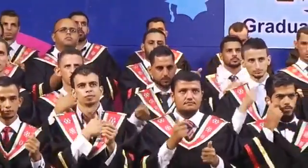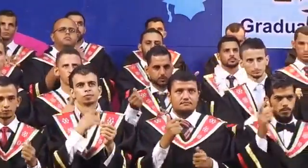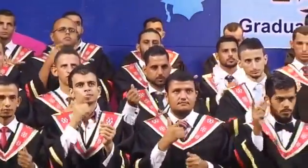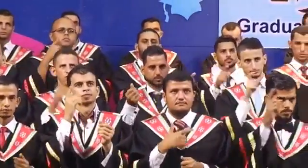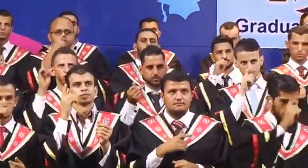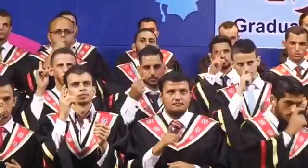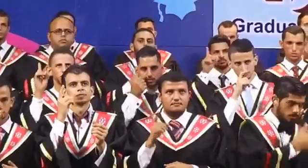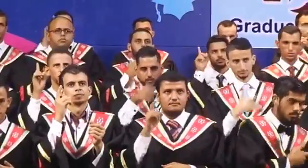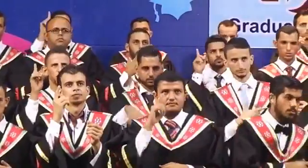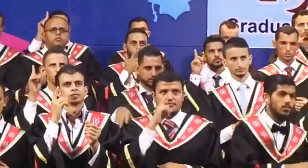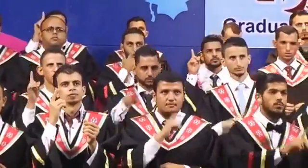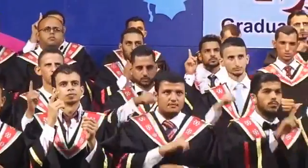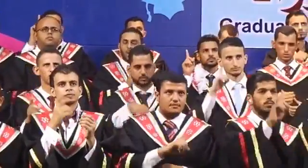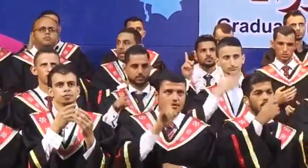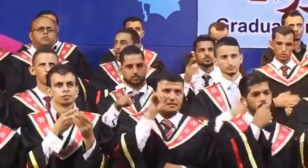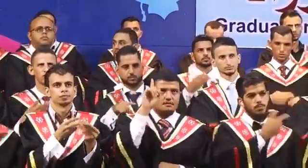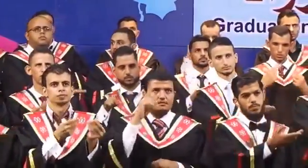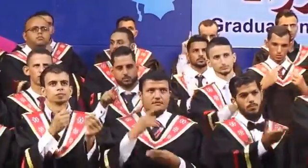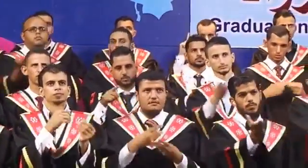الأبرار لحنا بكل فمي،